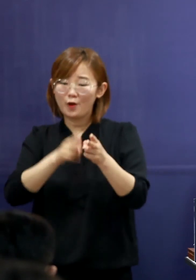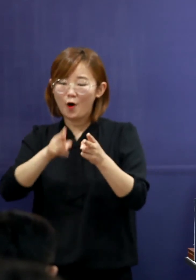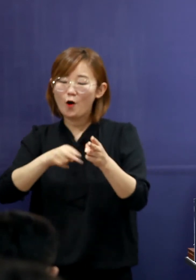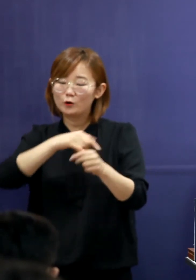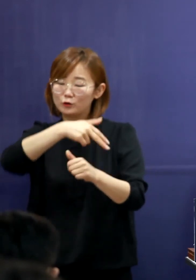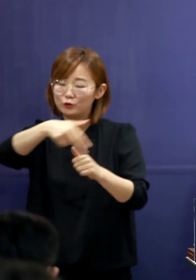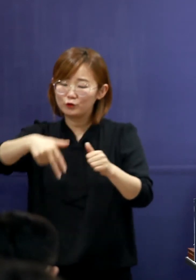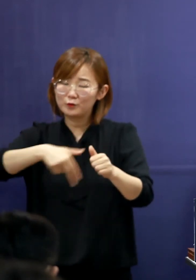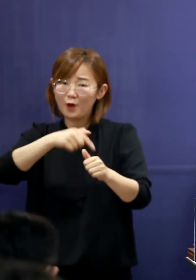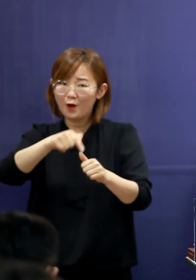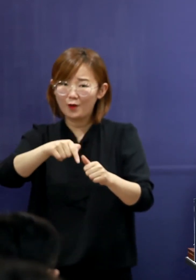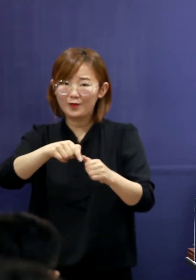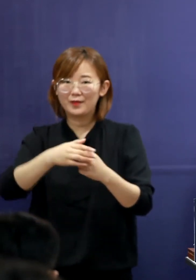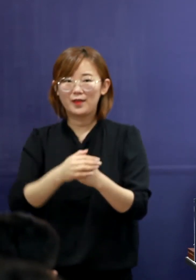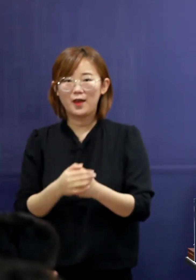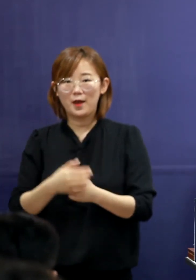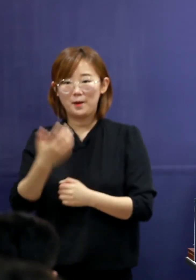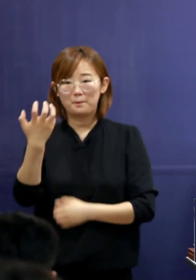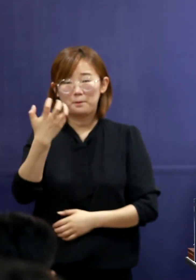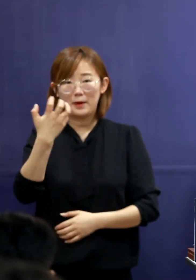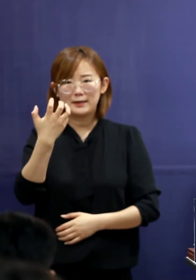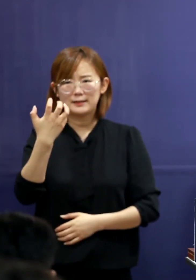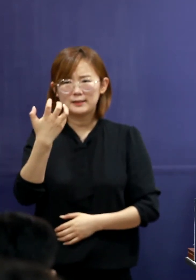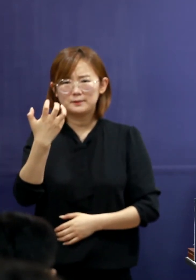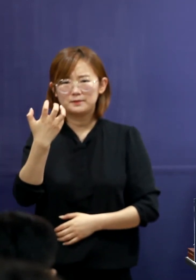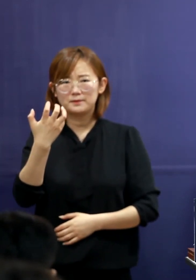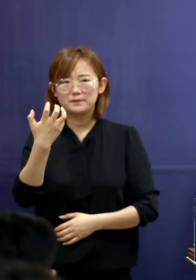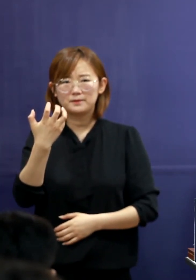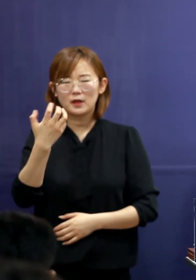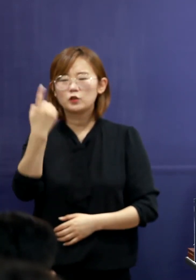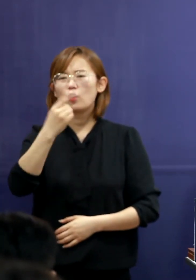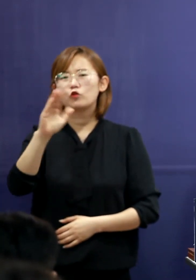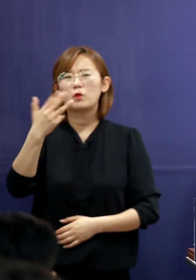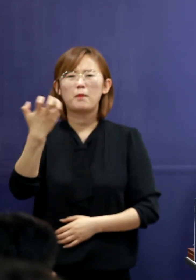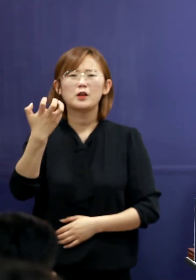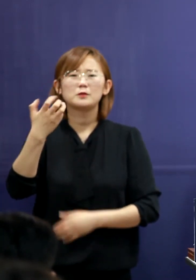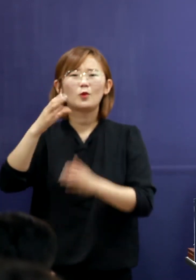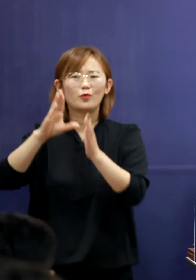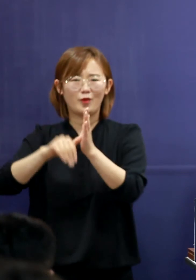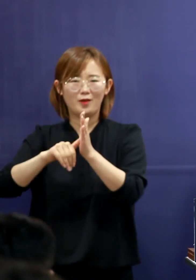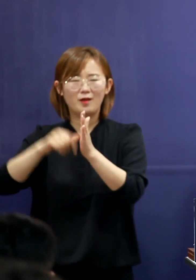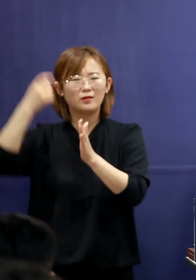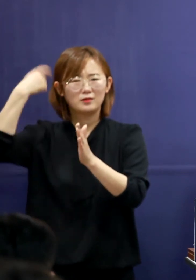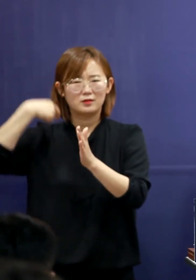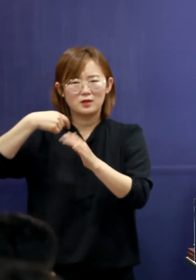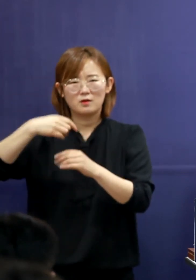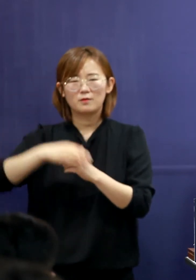주변을 보면은 80년대에 와 있는 것 같다. 이런 말씀들을 하세요.